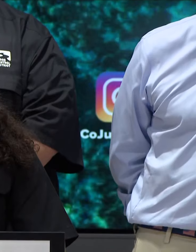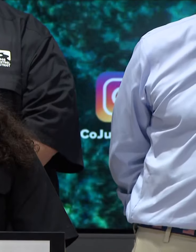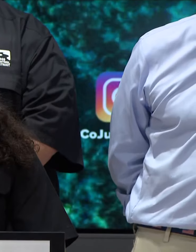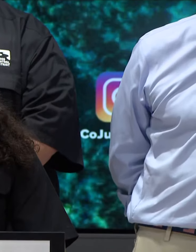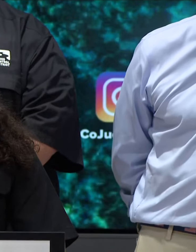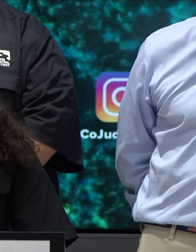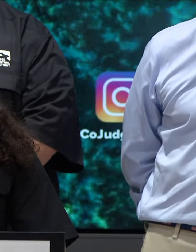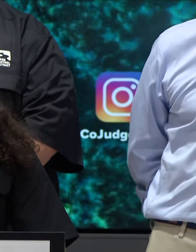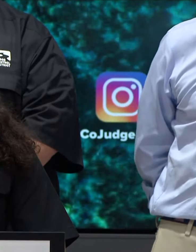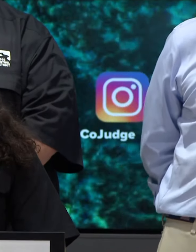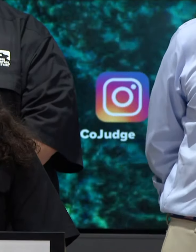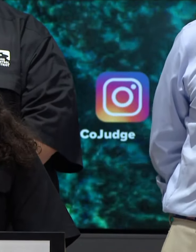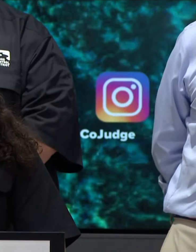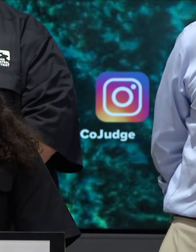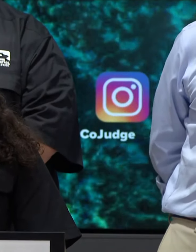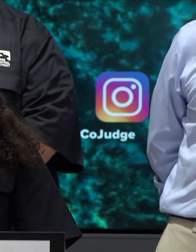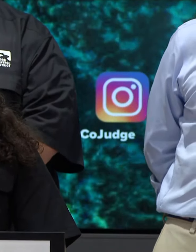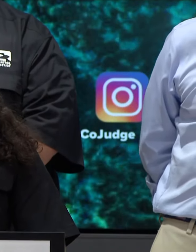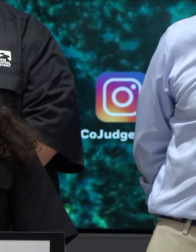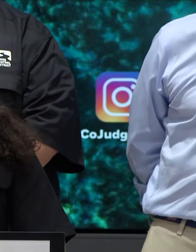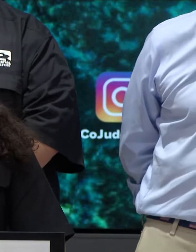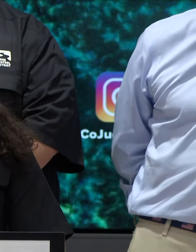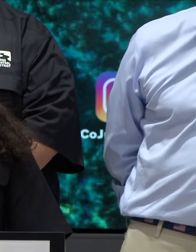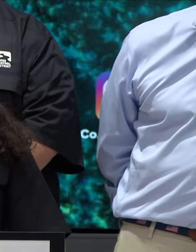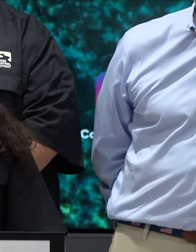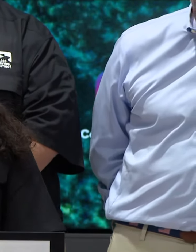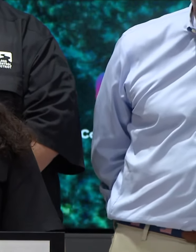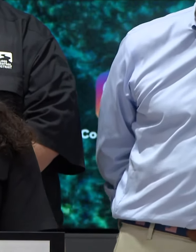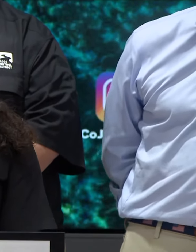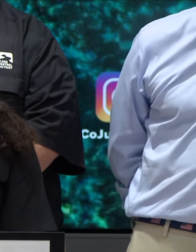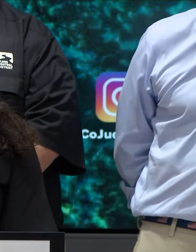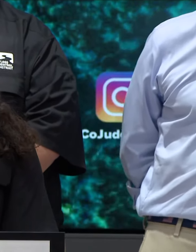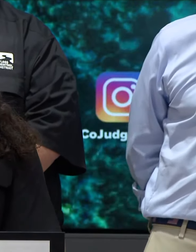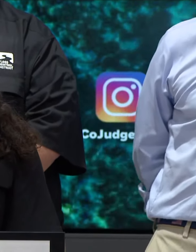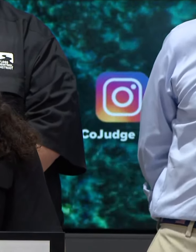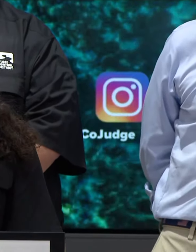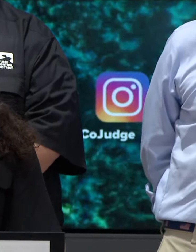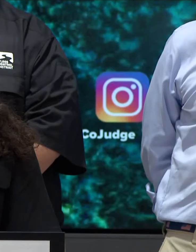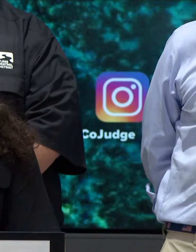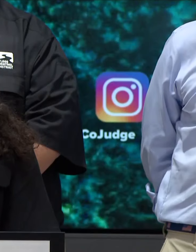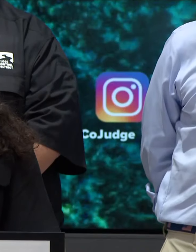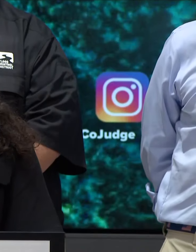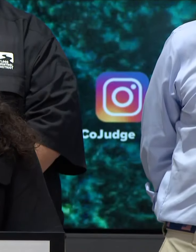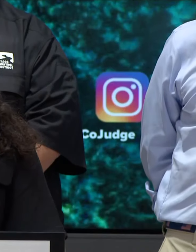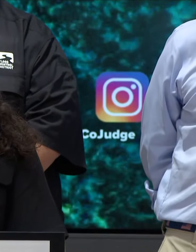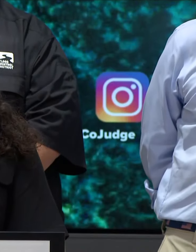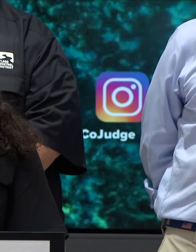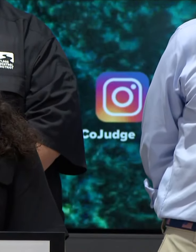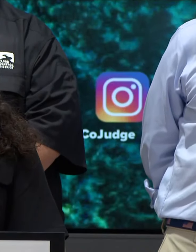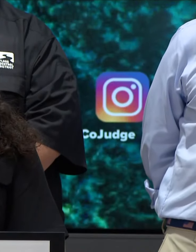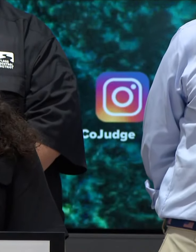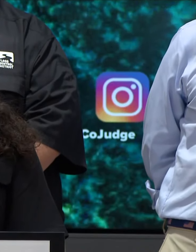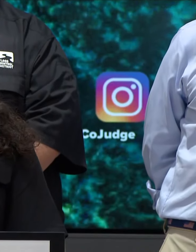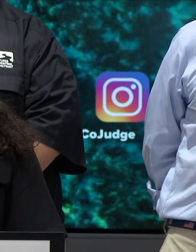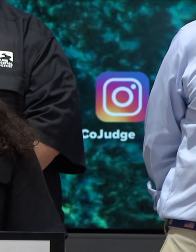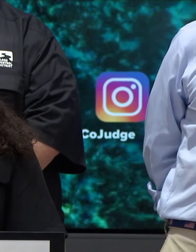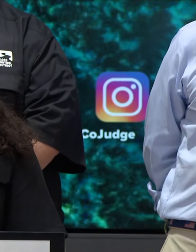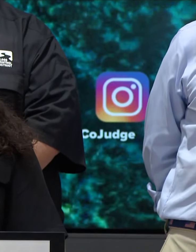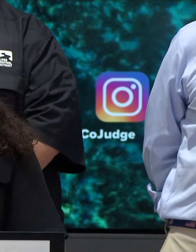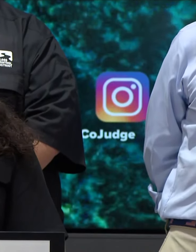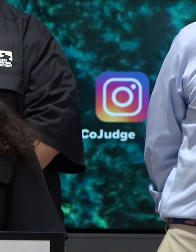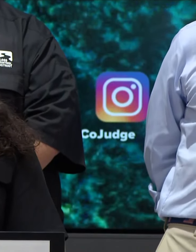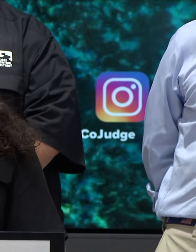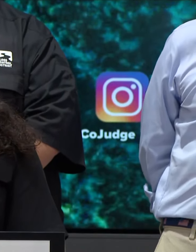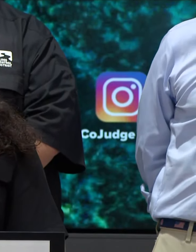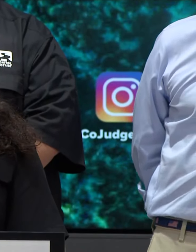En cuanto a la gasolina, sé que no hay mucha gasolina en el condado, eso puede causar pánico y lo que les